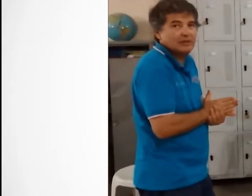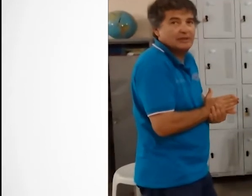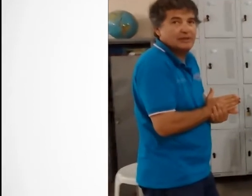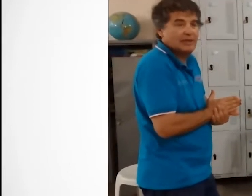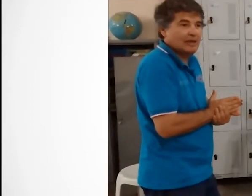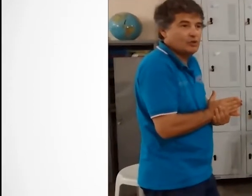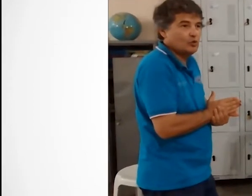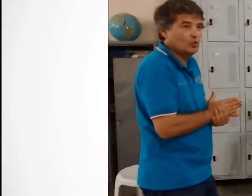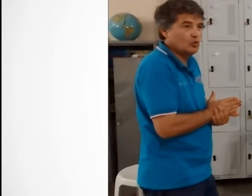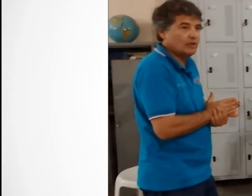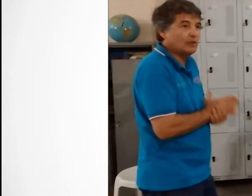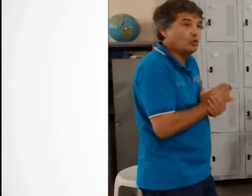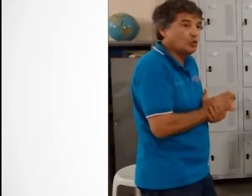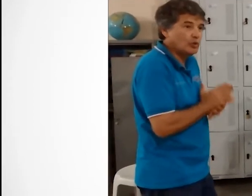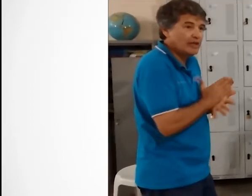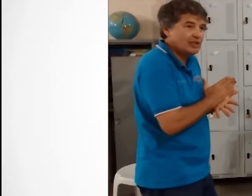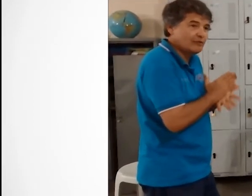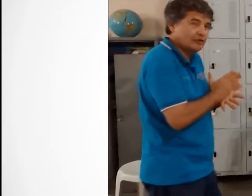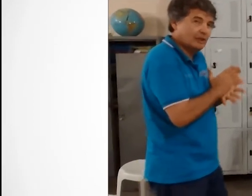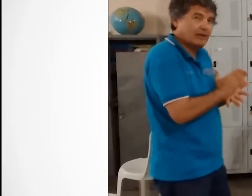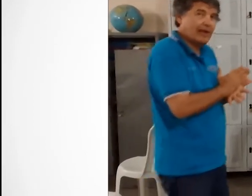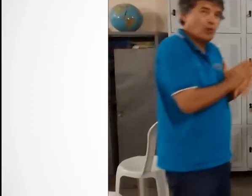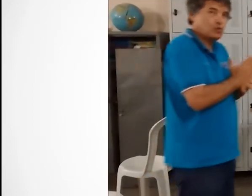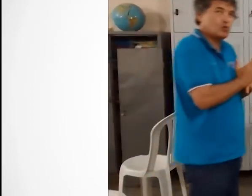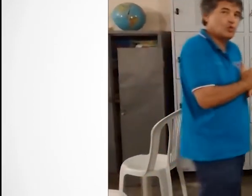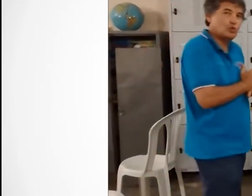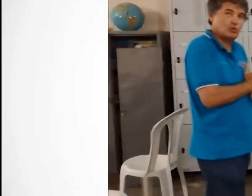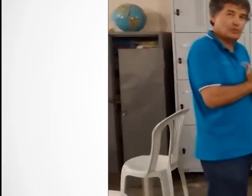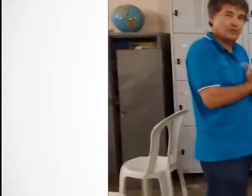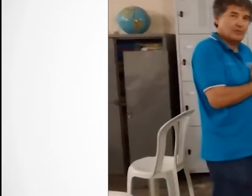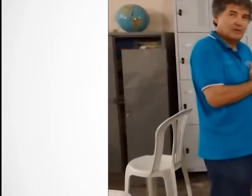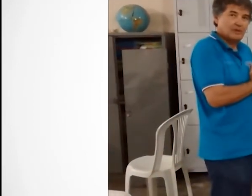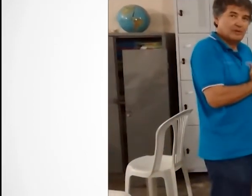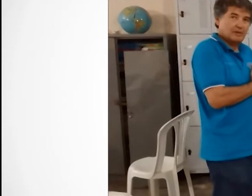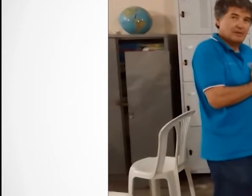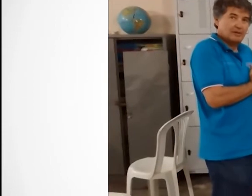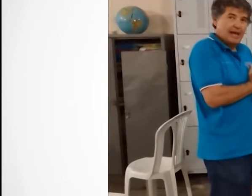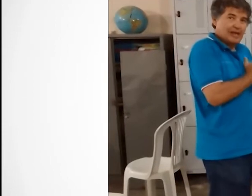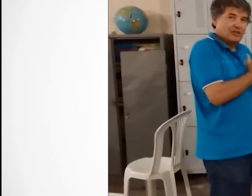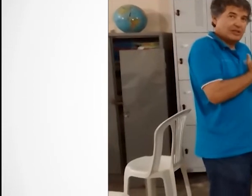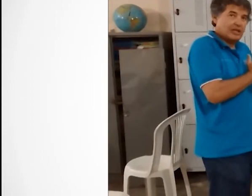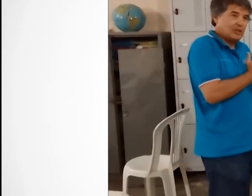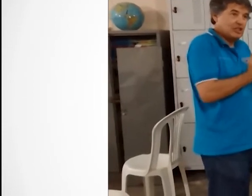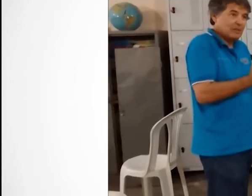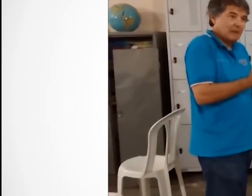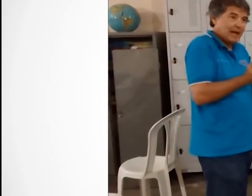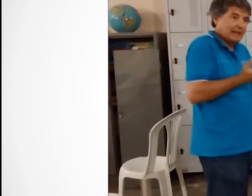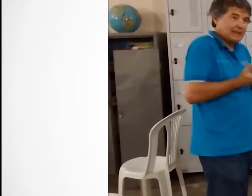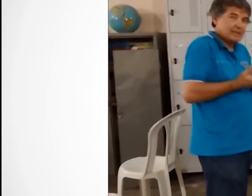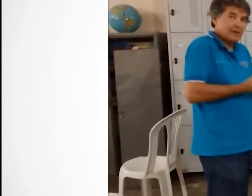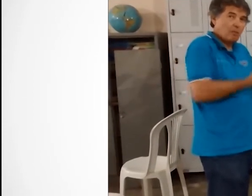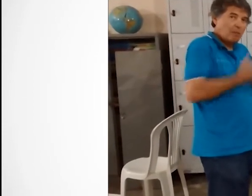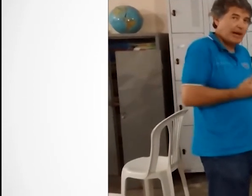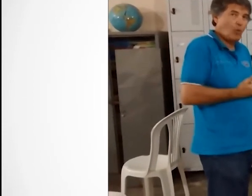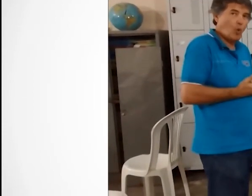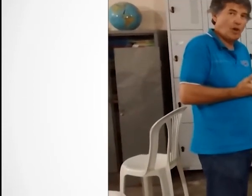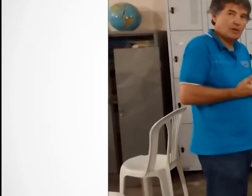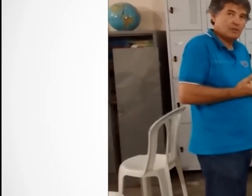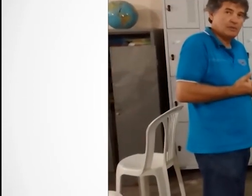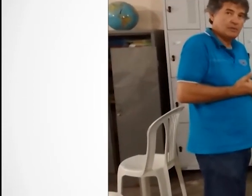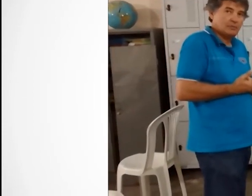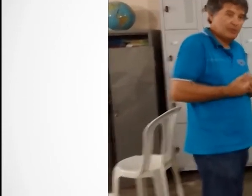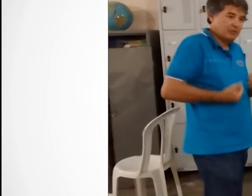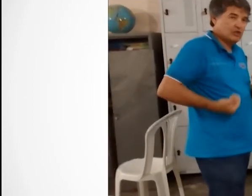preponderante na estrutura. Então, tudo que a gente for trabalhar com surdos, a gente tem que chamar a atenção pela